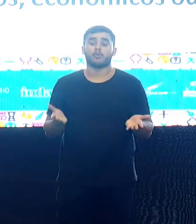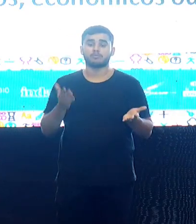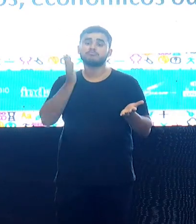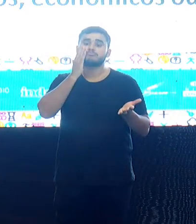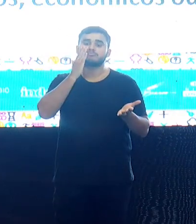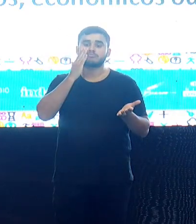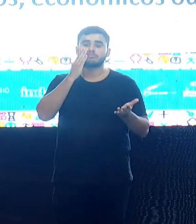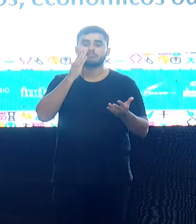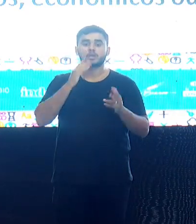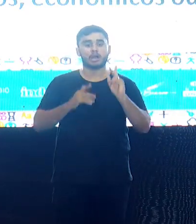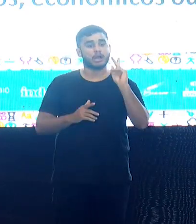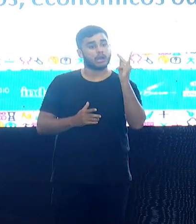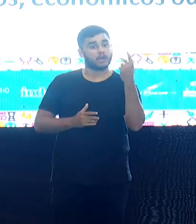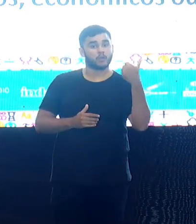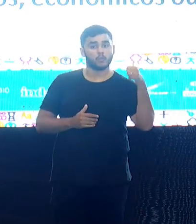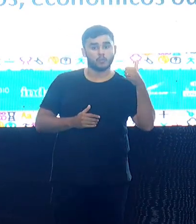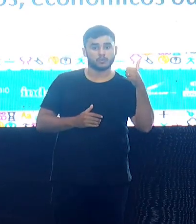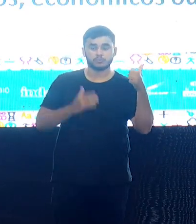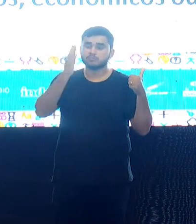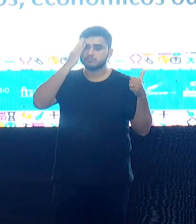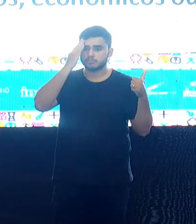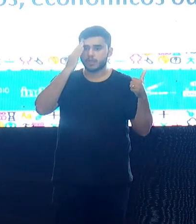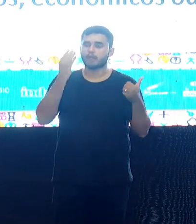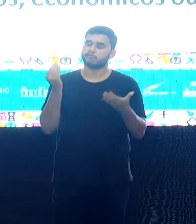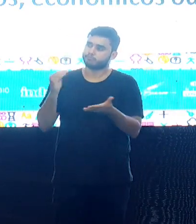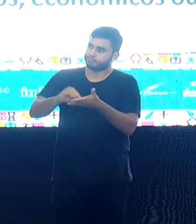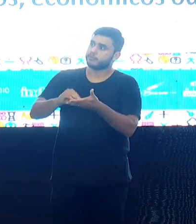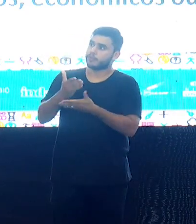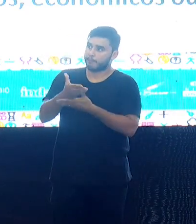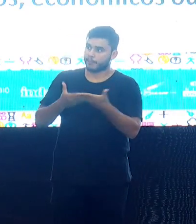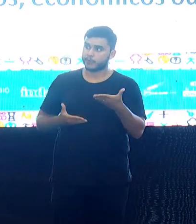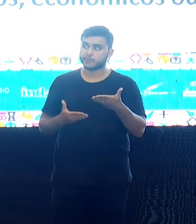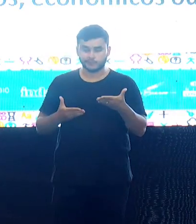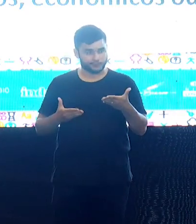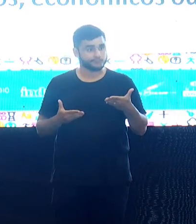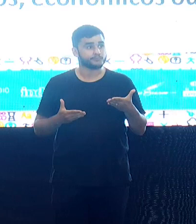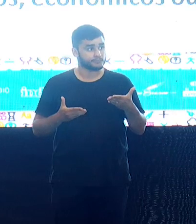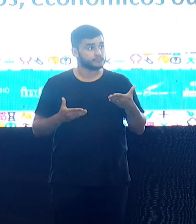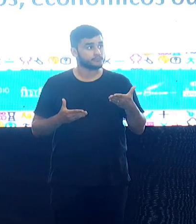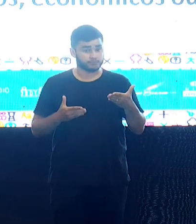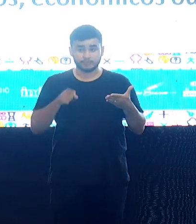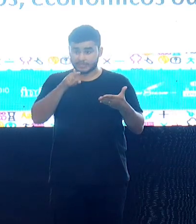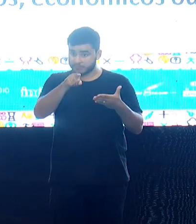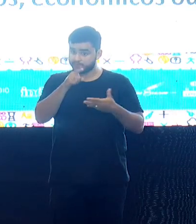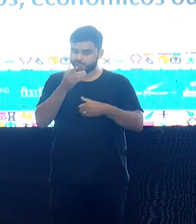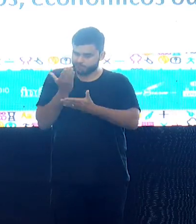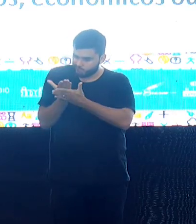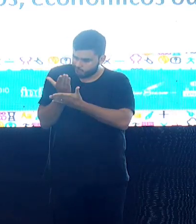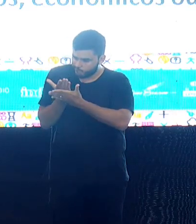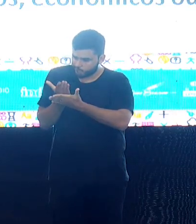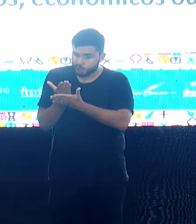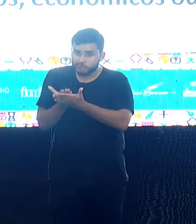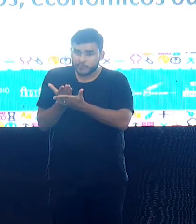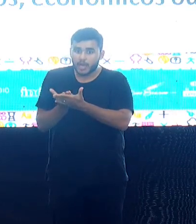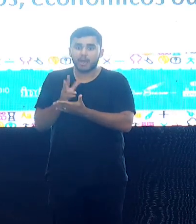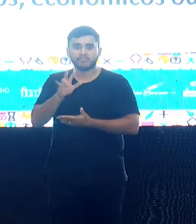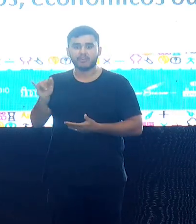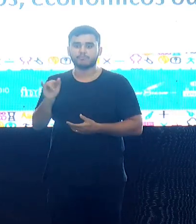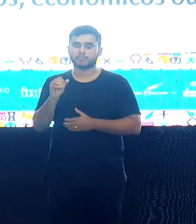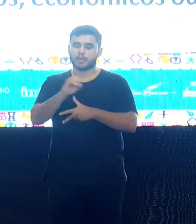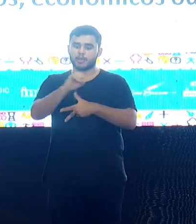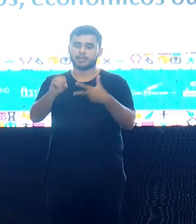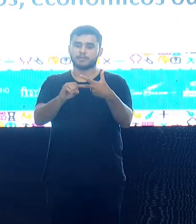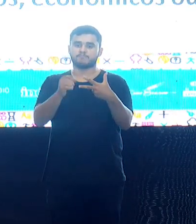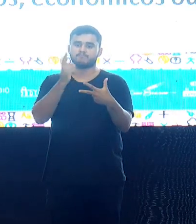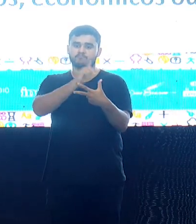habilidade 11 da competência 3 é a que mais cai nessa prova. E se eu treinar bastante ela nas questões do Enem, eu